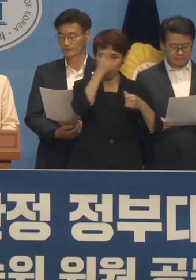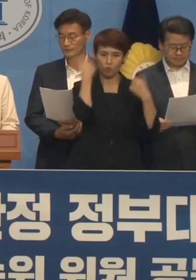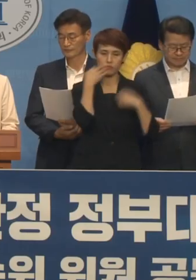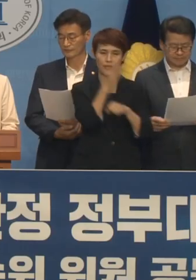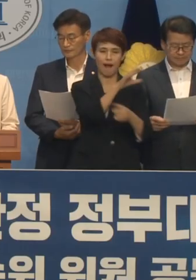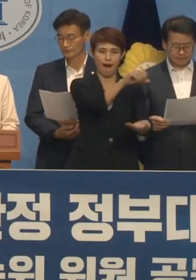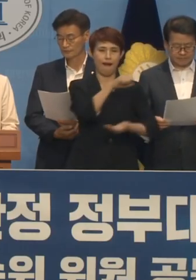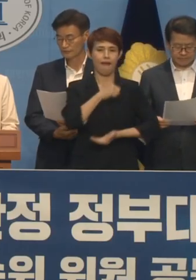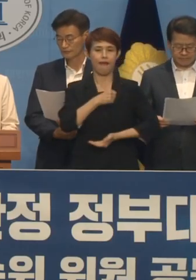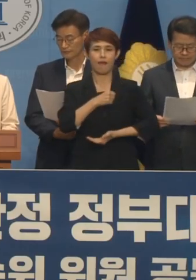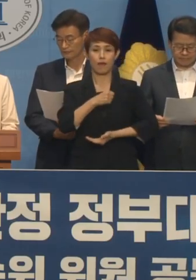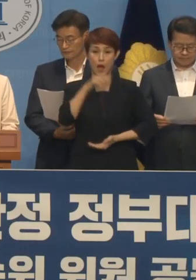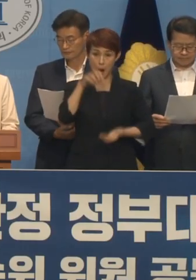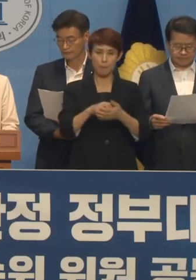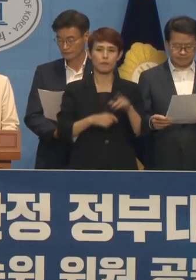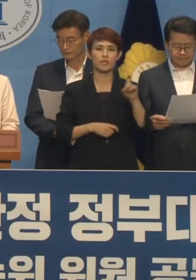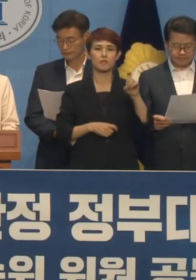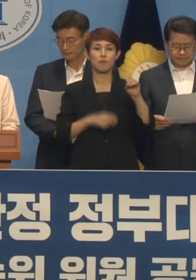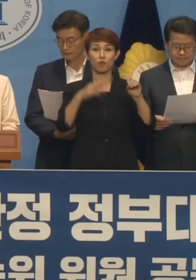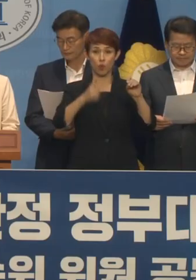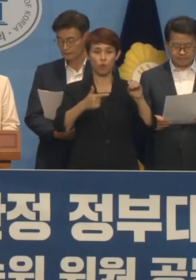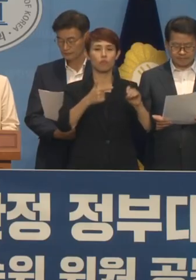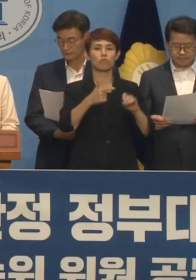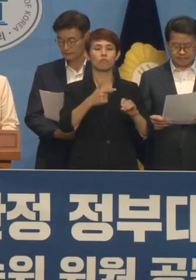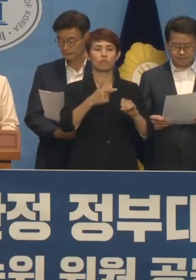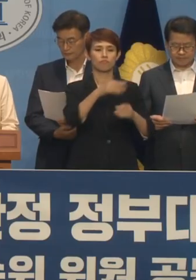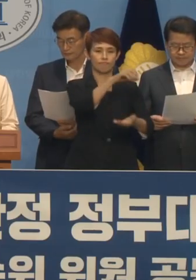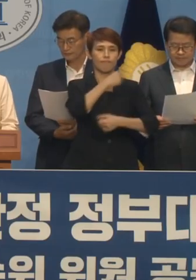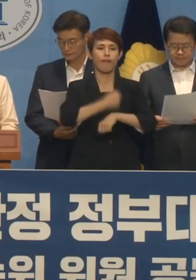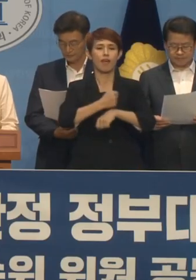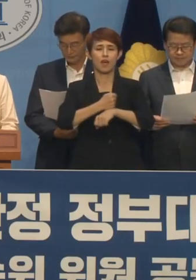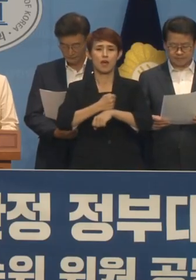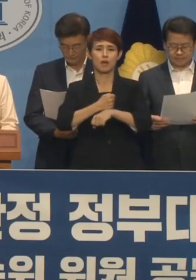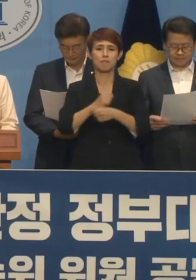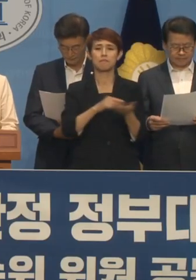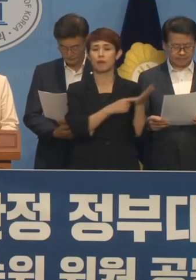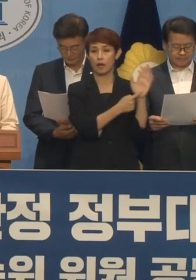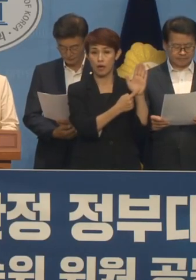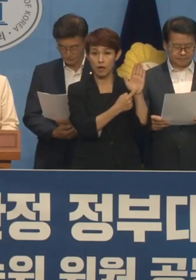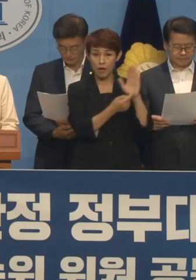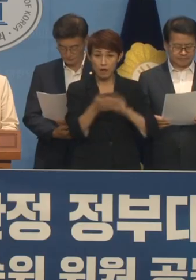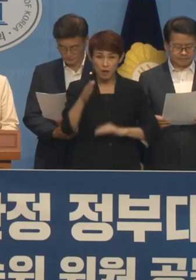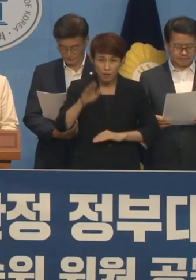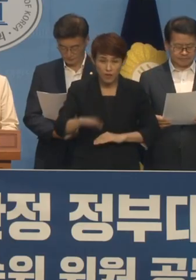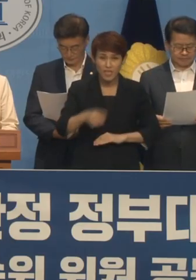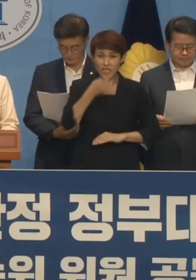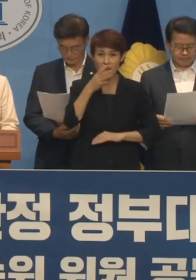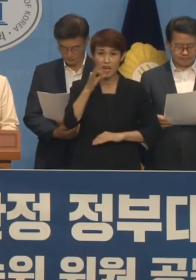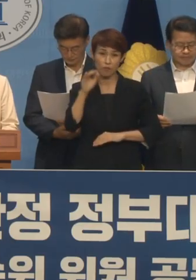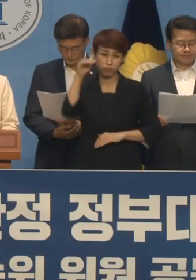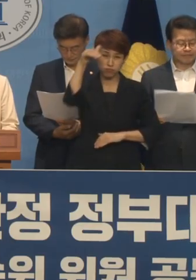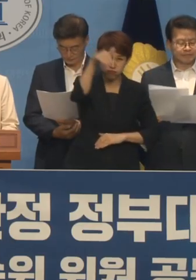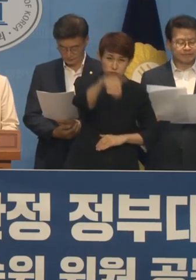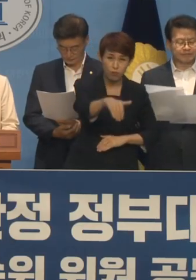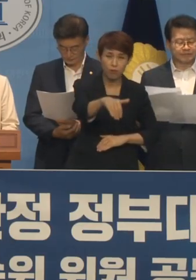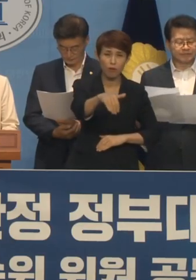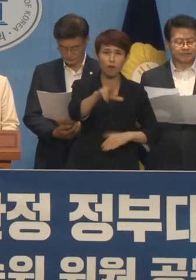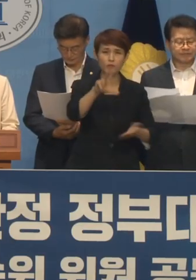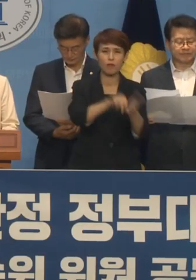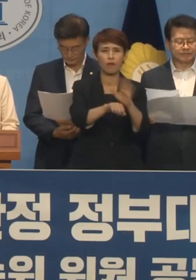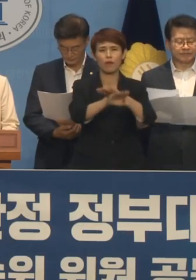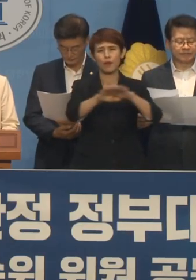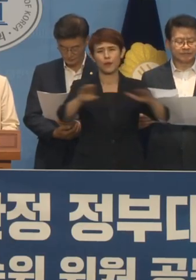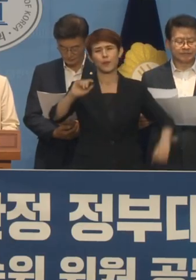10만 톤을 올해 식량 원조용으로 매입하겠다고 밝혔다. 그러나 이는 떨어지는 쌀값을 잡기에는